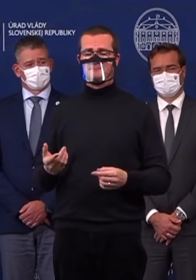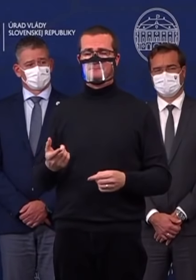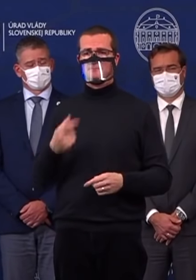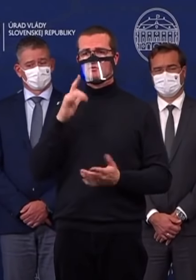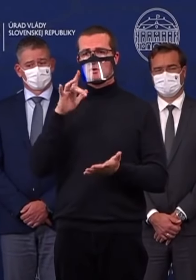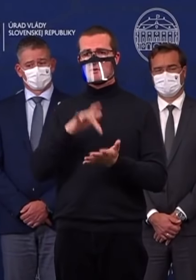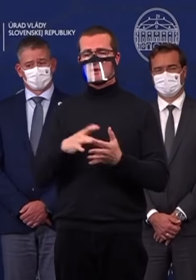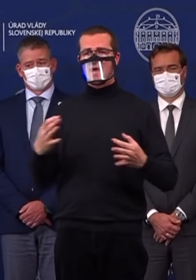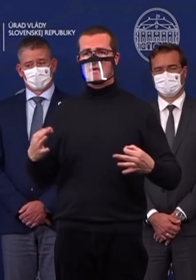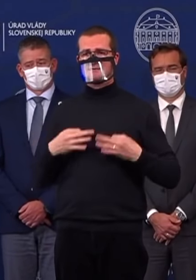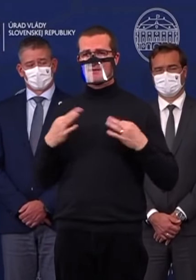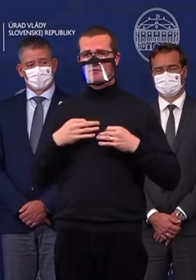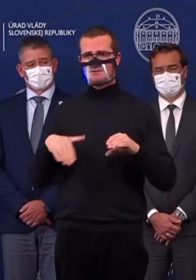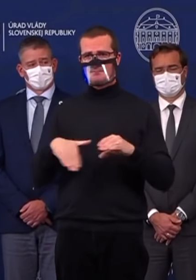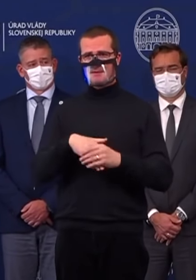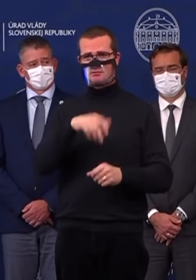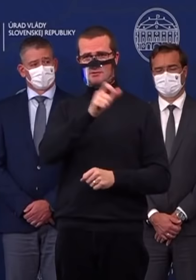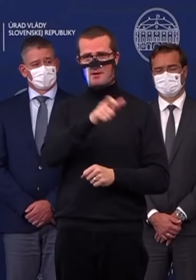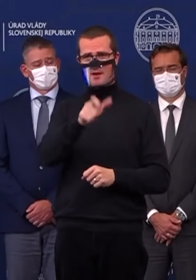čo sa týka zdravotníckého personálu